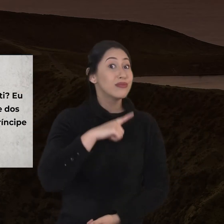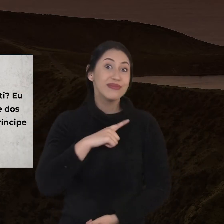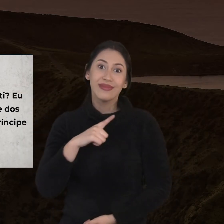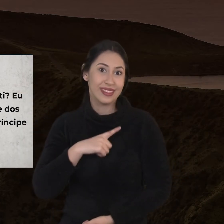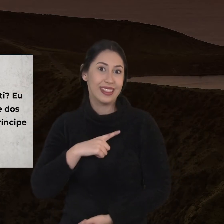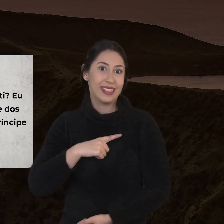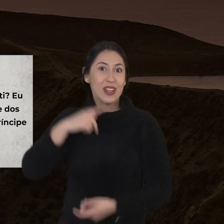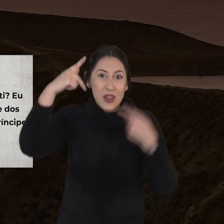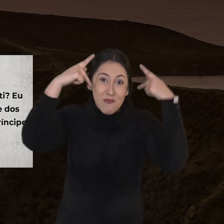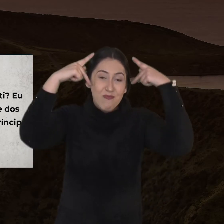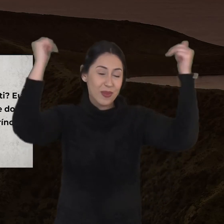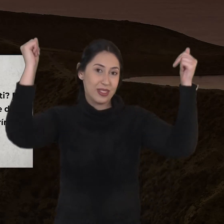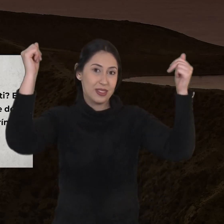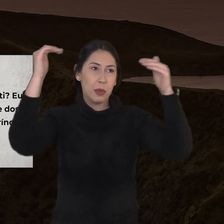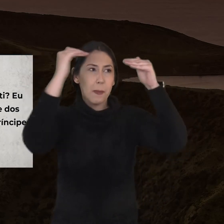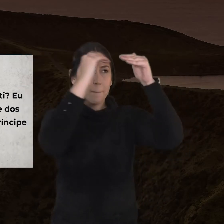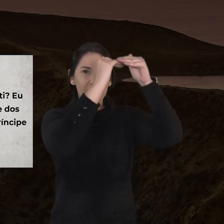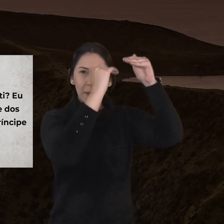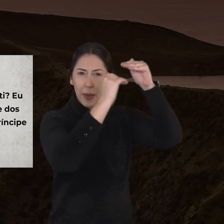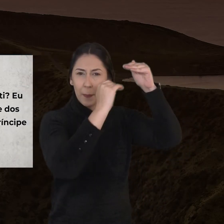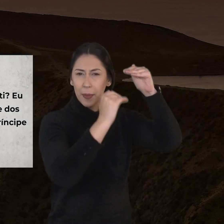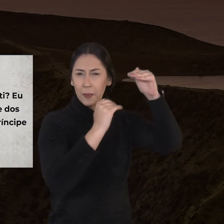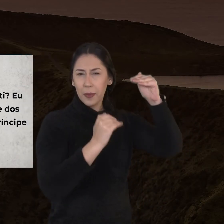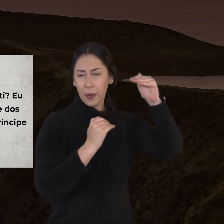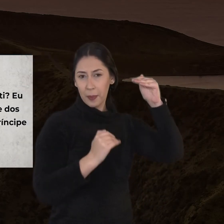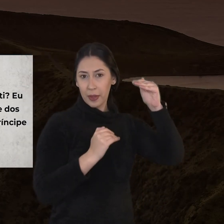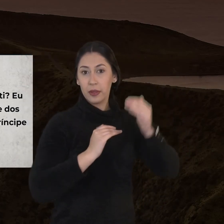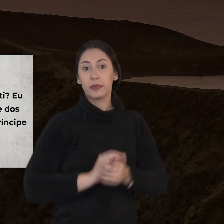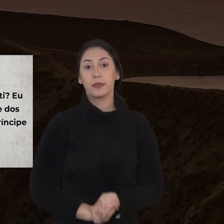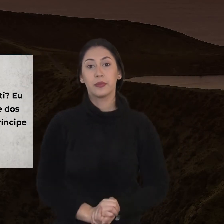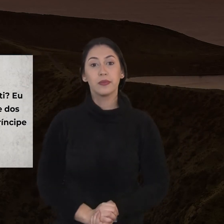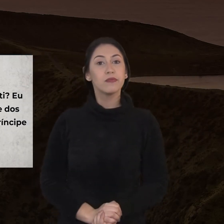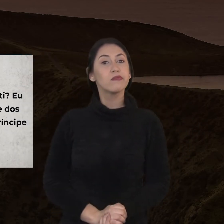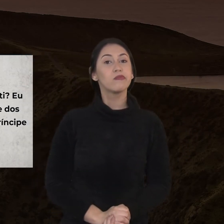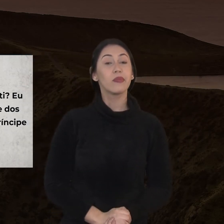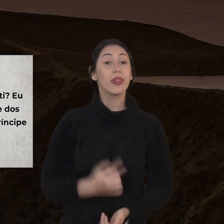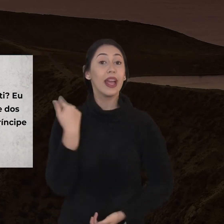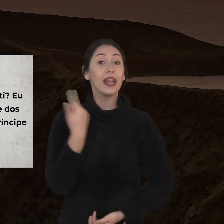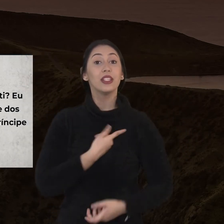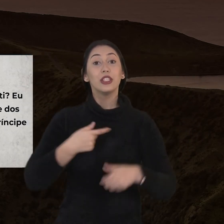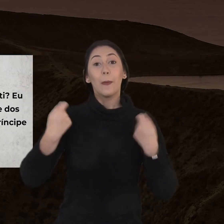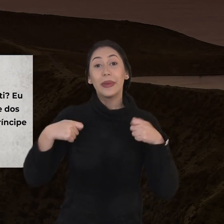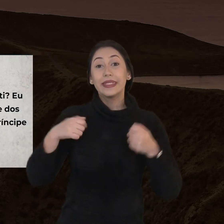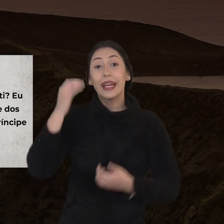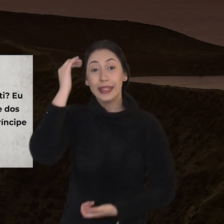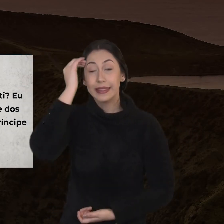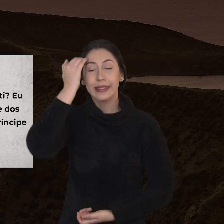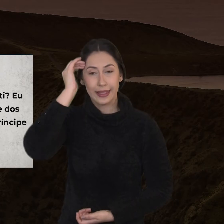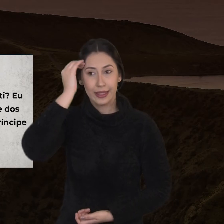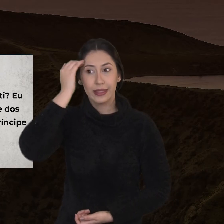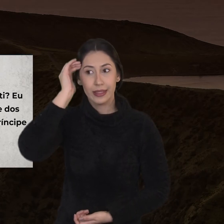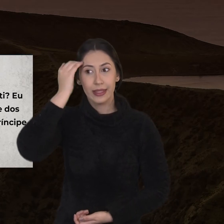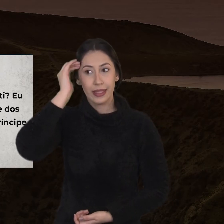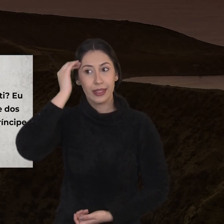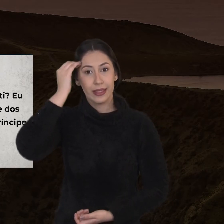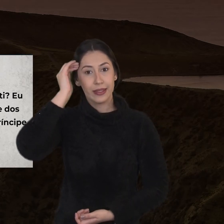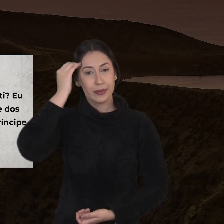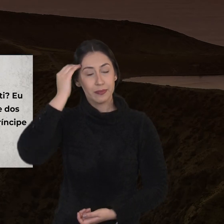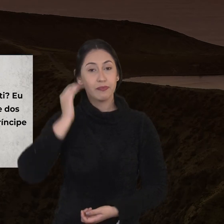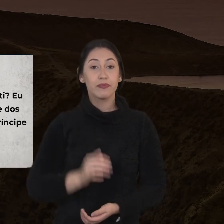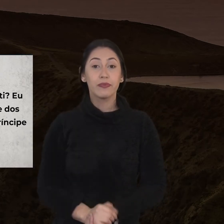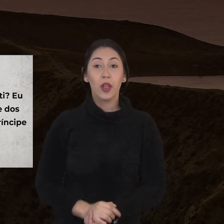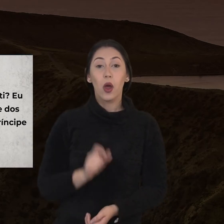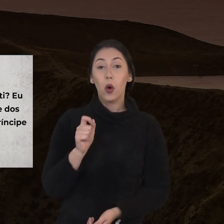princípio de sumaré existe toda uma hierarquia que nós possamos entender que essa guerra entre nós o